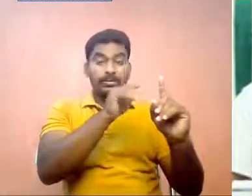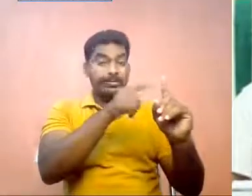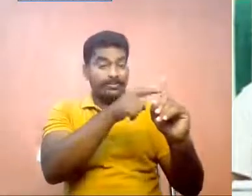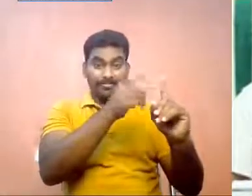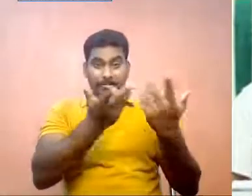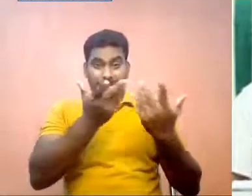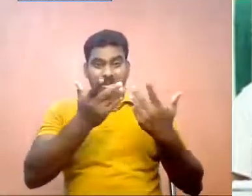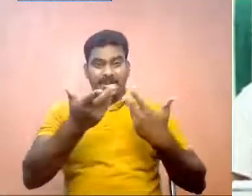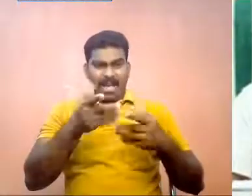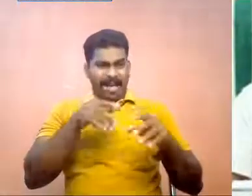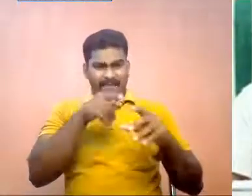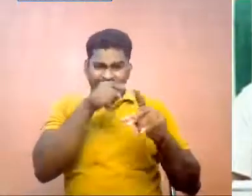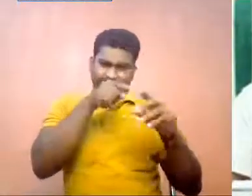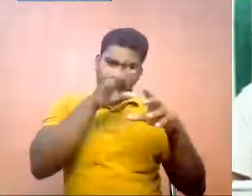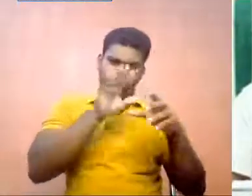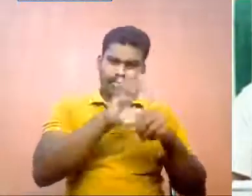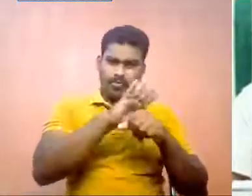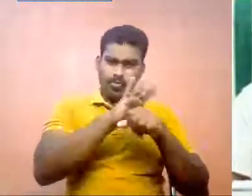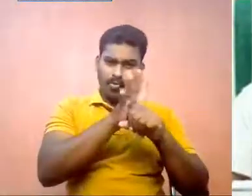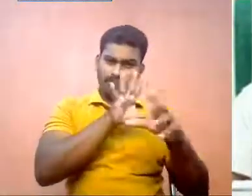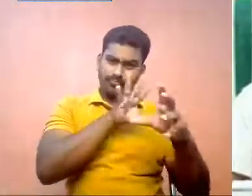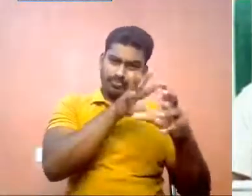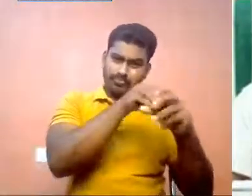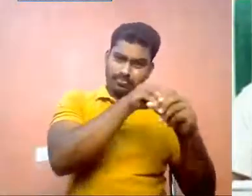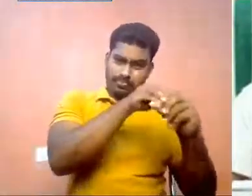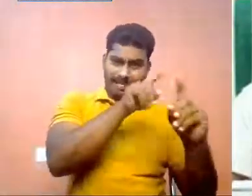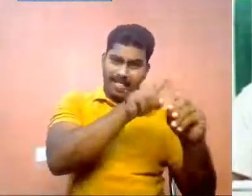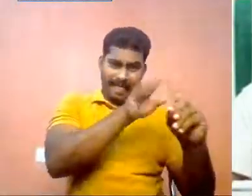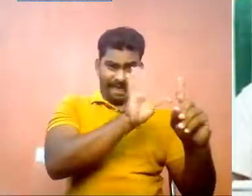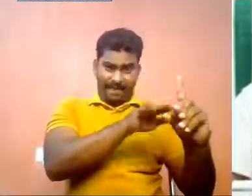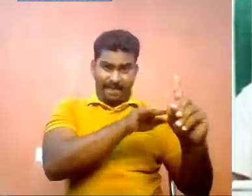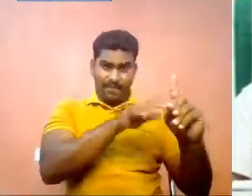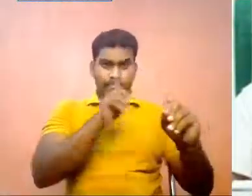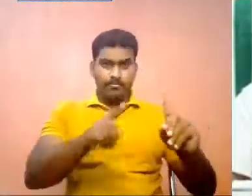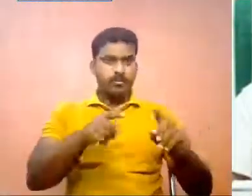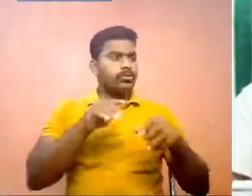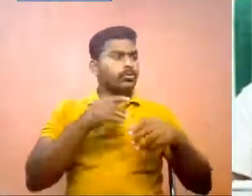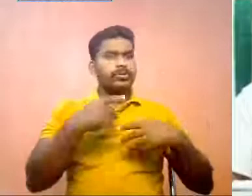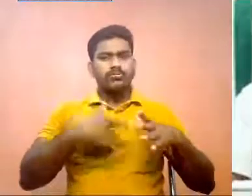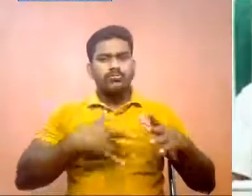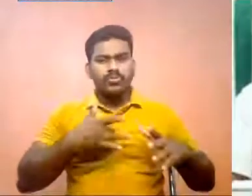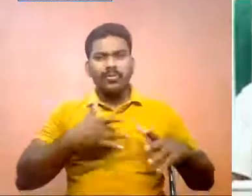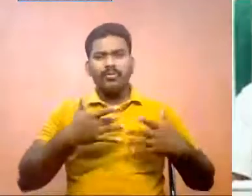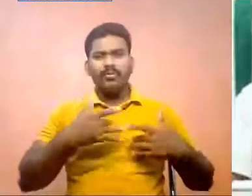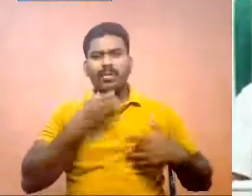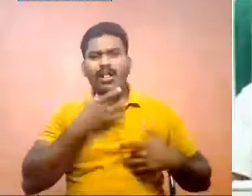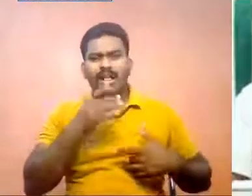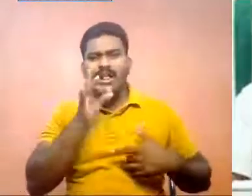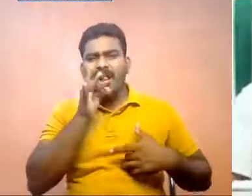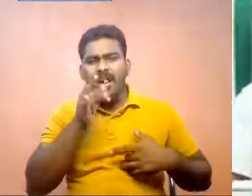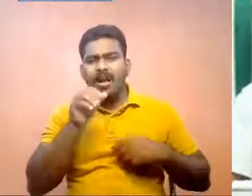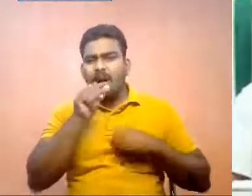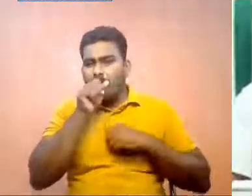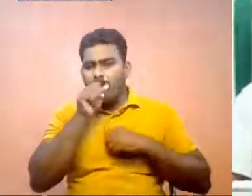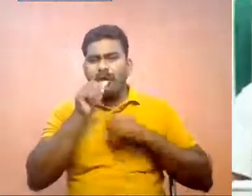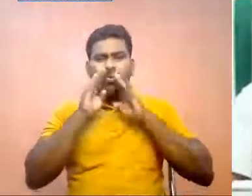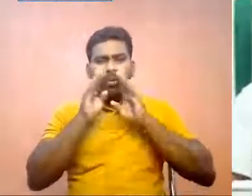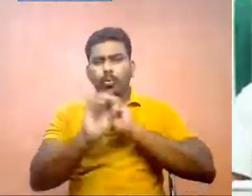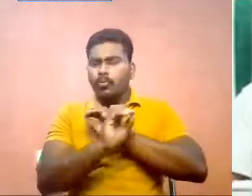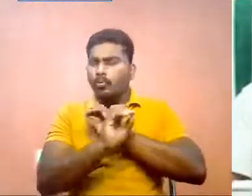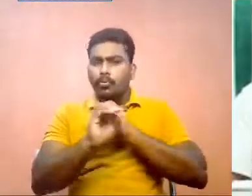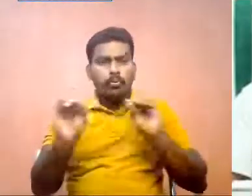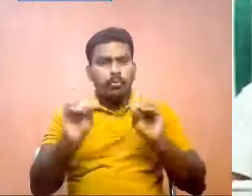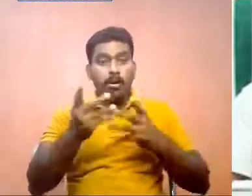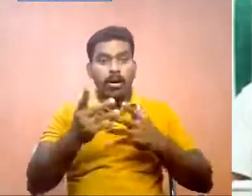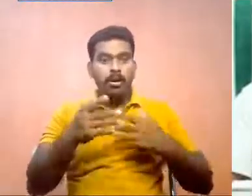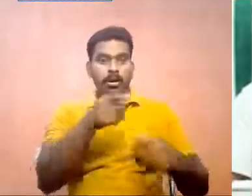രോഗിയാകണമെന്നില്ല. കാരണം ചെറുത്തു നിൽക്കാനുള്ള ശേഷിയുണ്ടെങ്കിൽ രോഗം വരില്ല. പക്ഷേ മറ്റുള്ളവർക്ക്